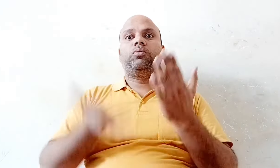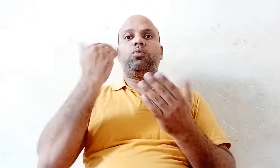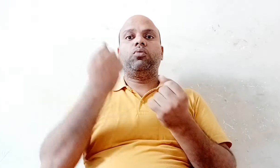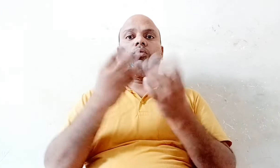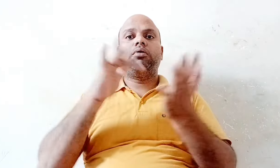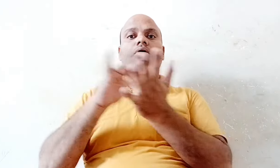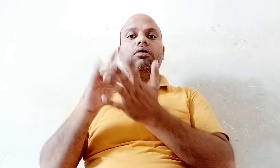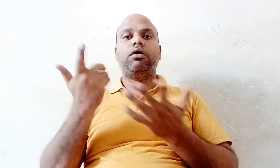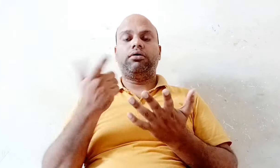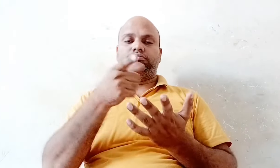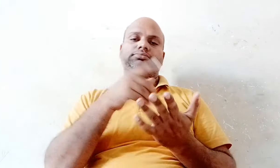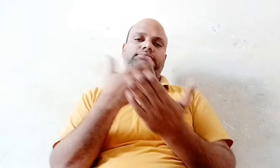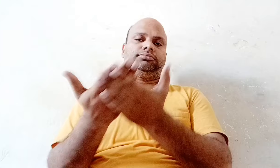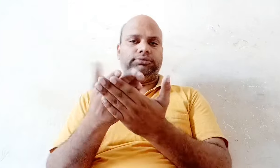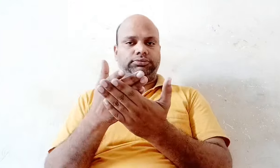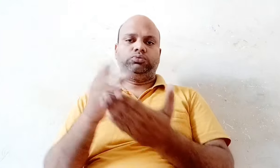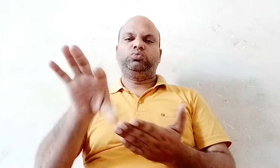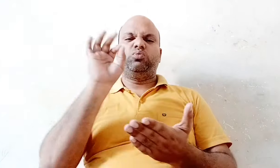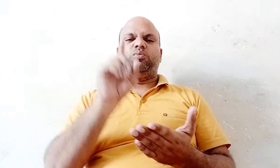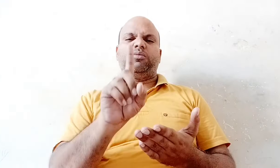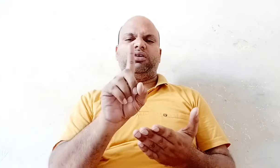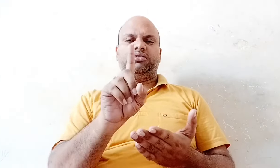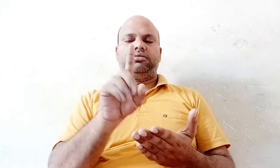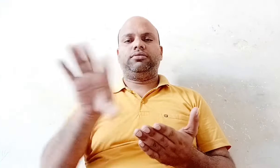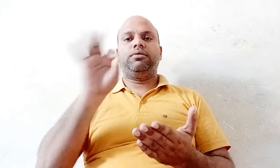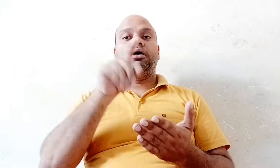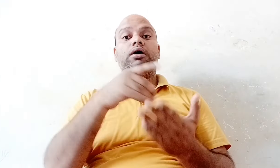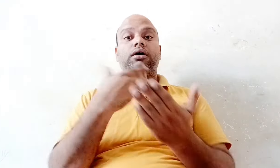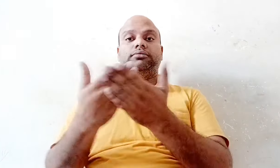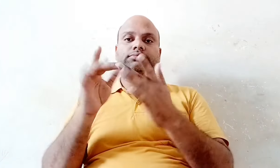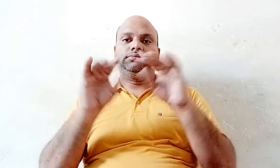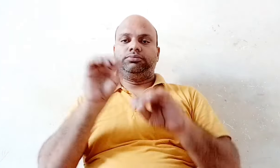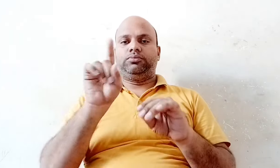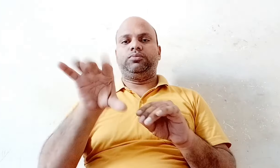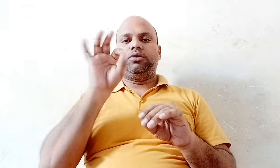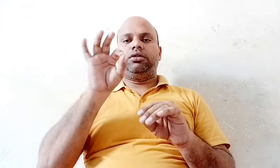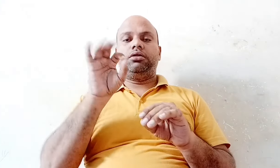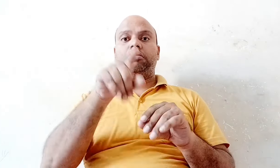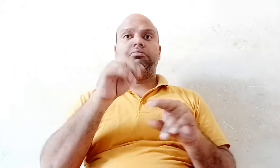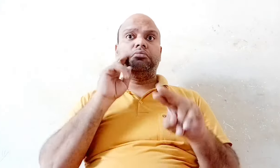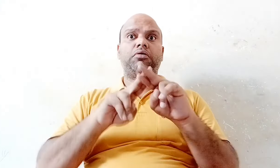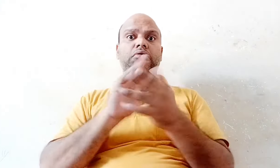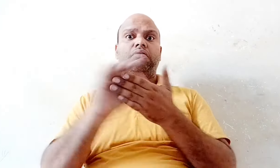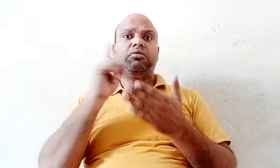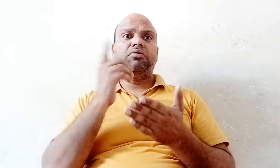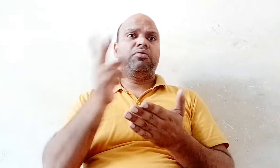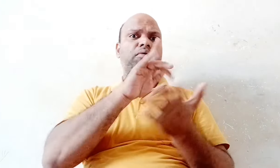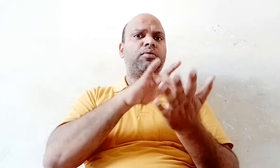bari gaisreni, Divyangata ki stiti va gra raja ki anurupa high options baran hetu malengam. Atal yathi one